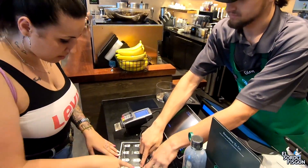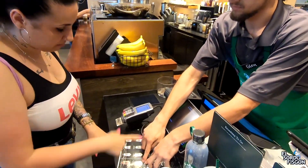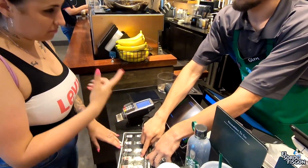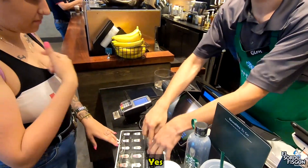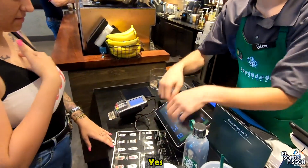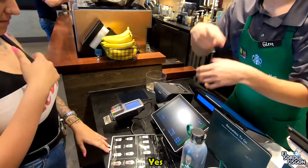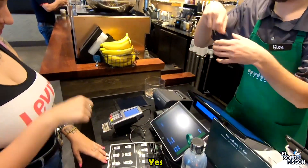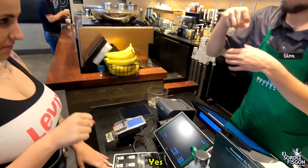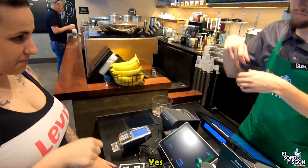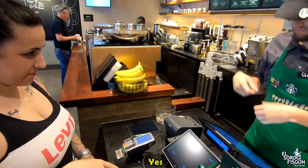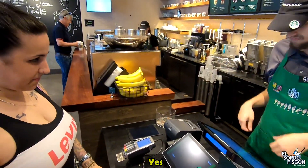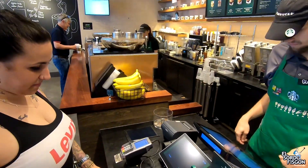Yes.